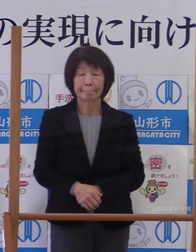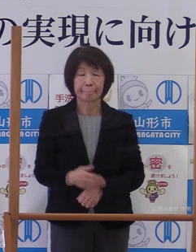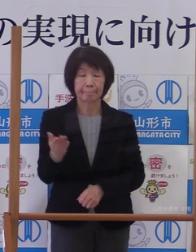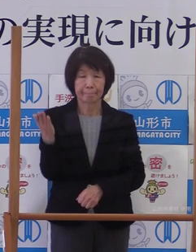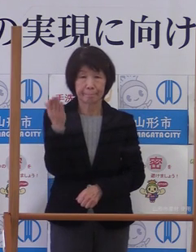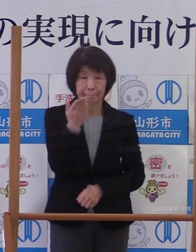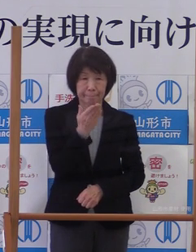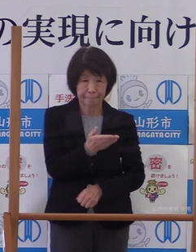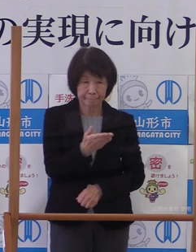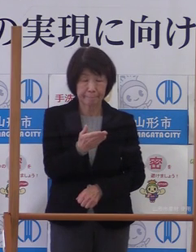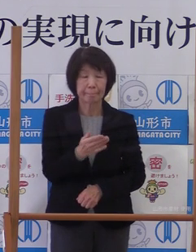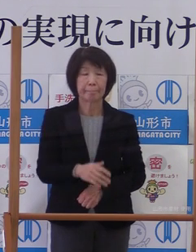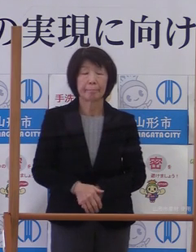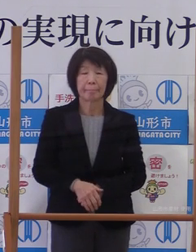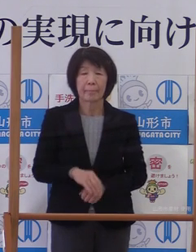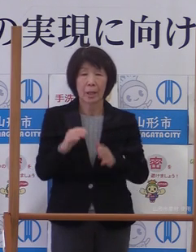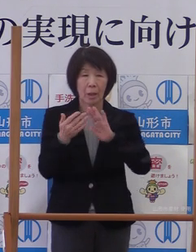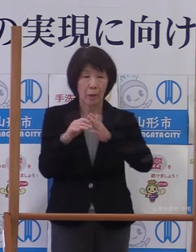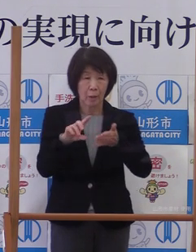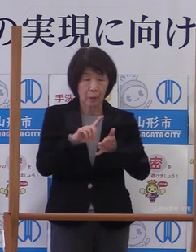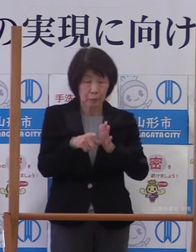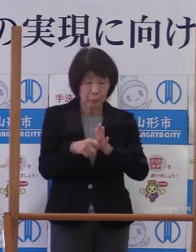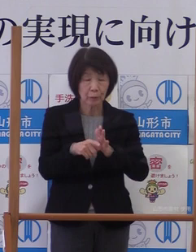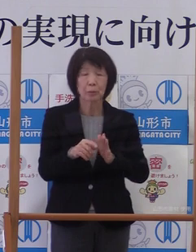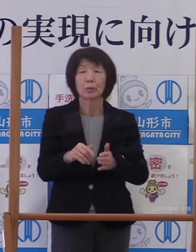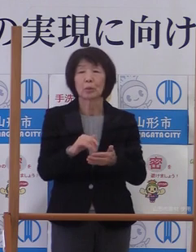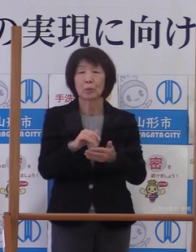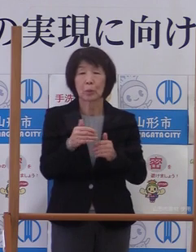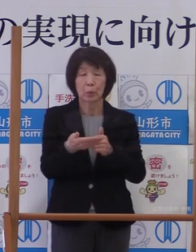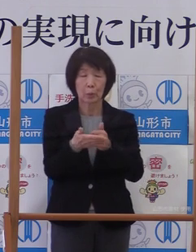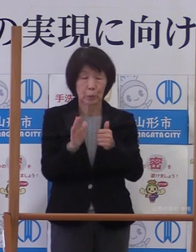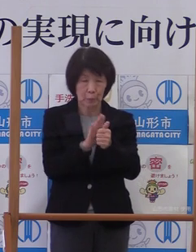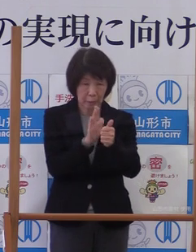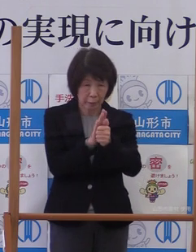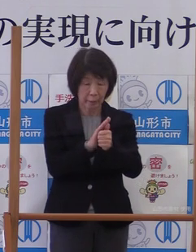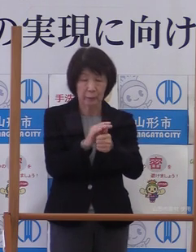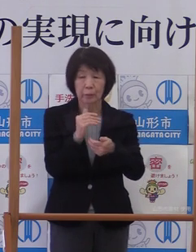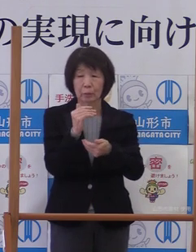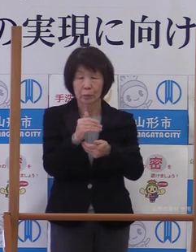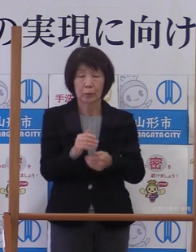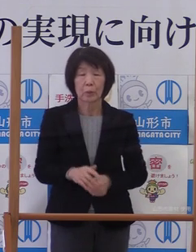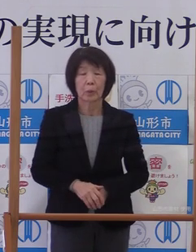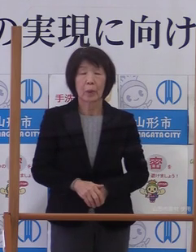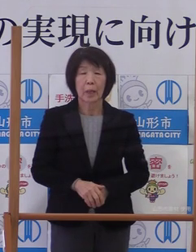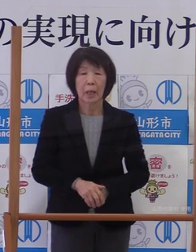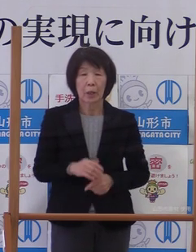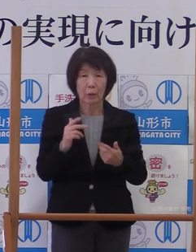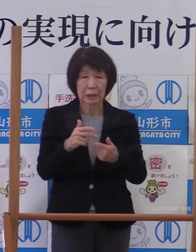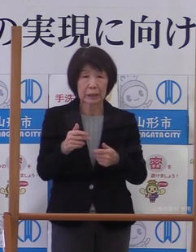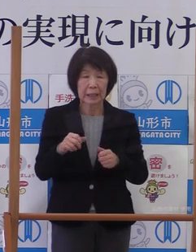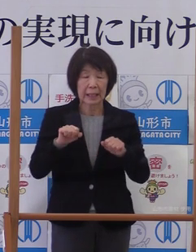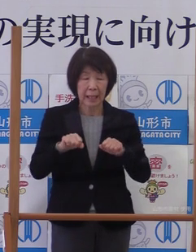次に、都市の活動を支える基盤整備についてです。都市の活力向